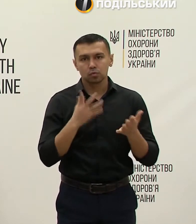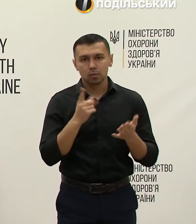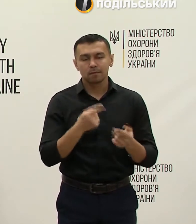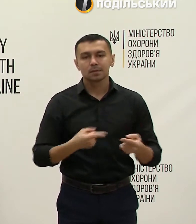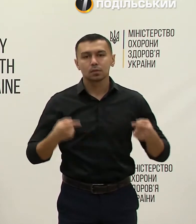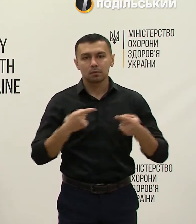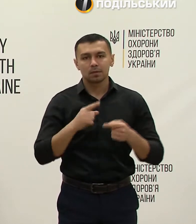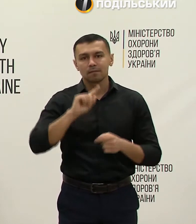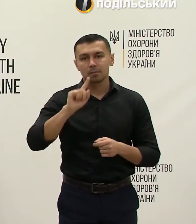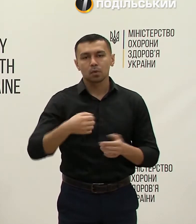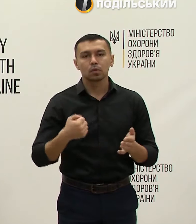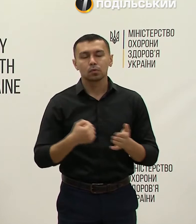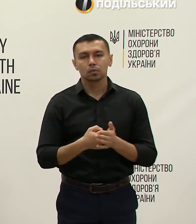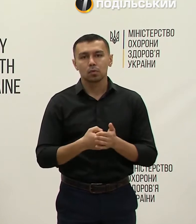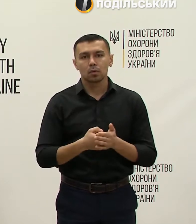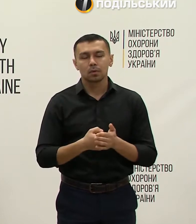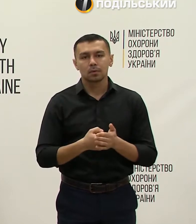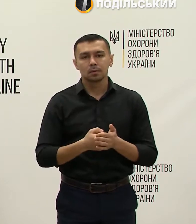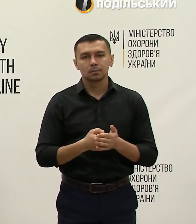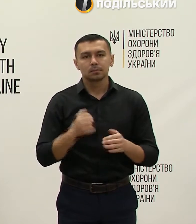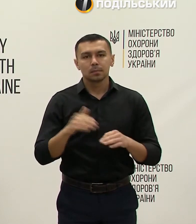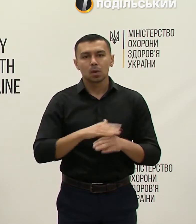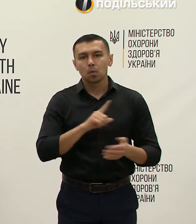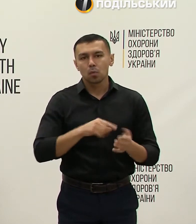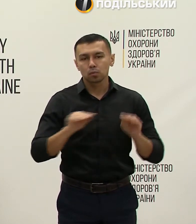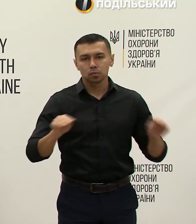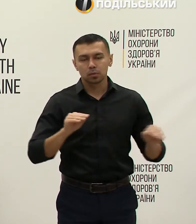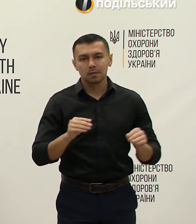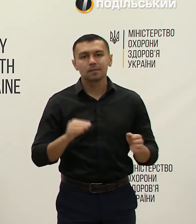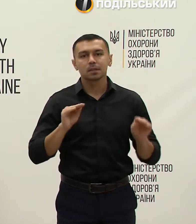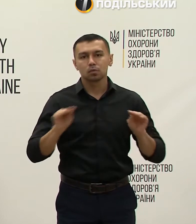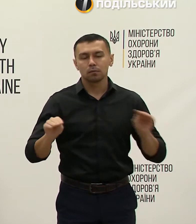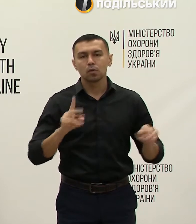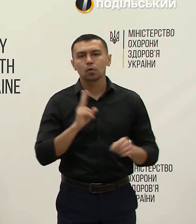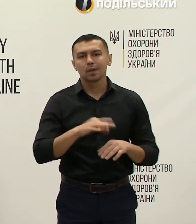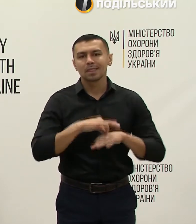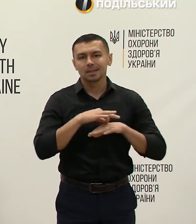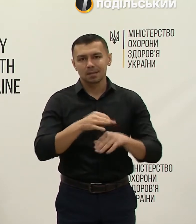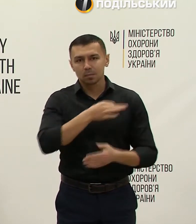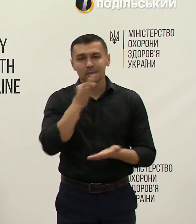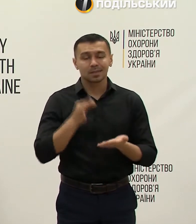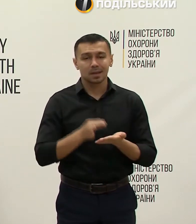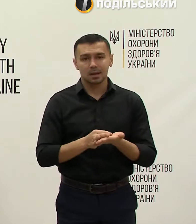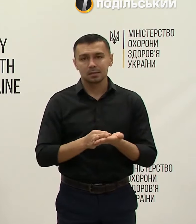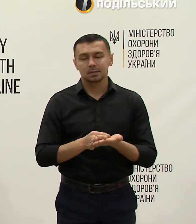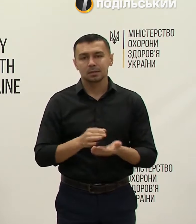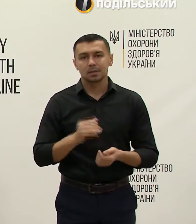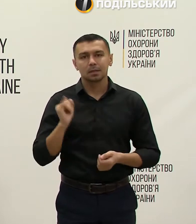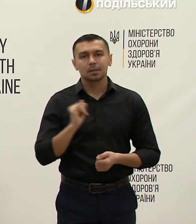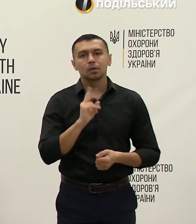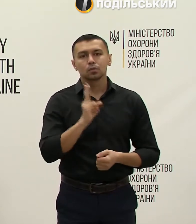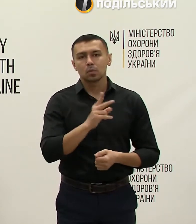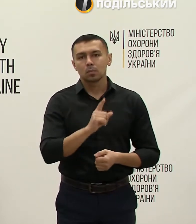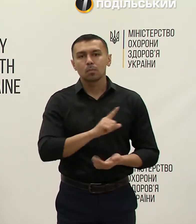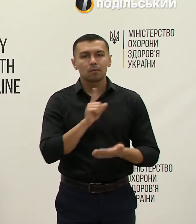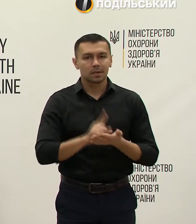встановлені вимоги до благоустрою території шкіл і встановлено, хто несе відповідальність і хто